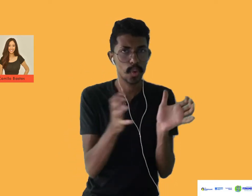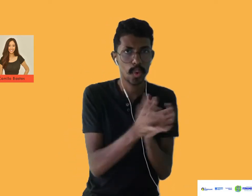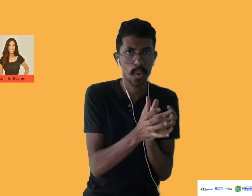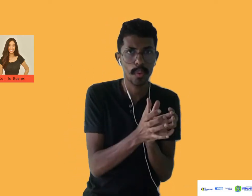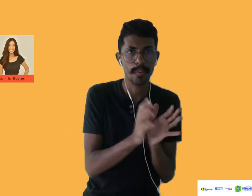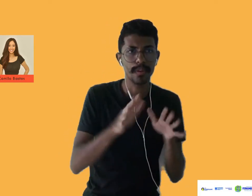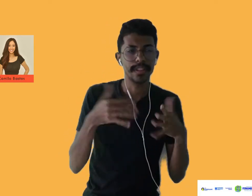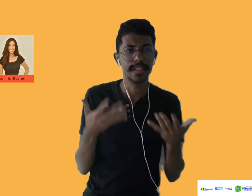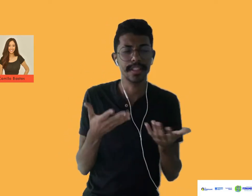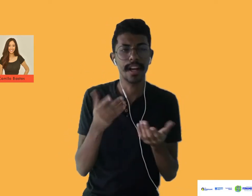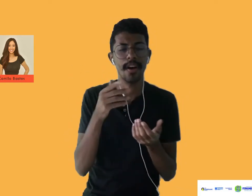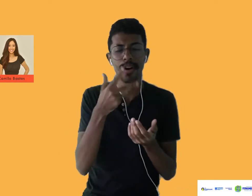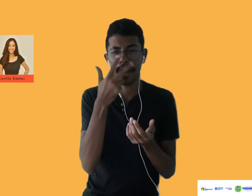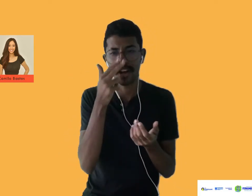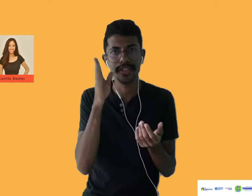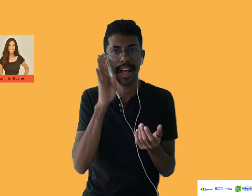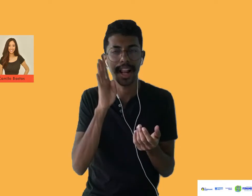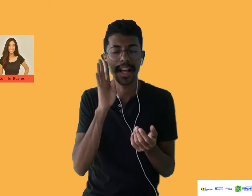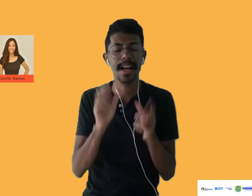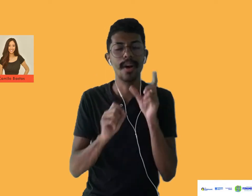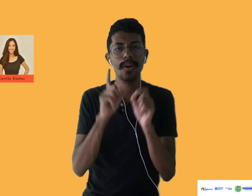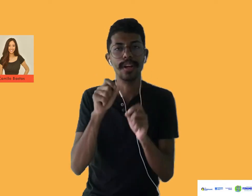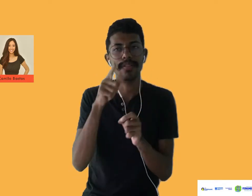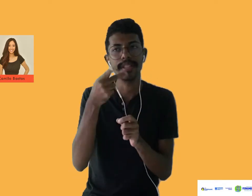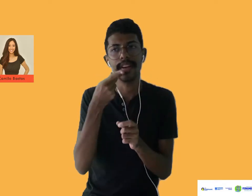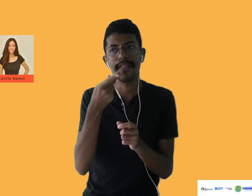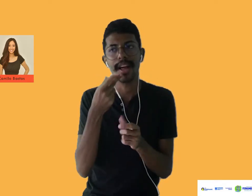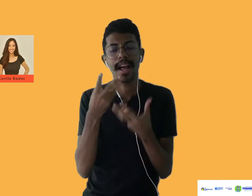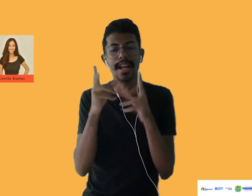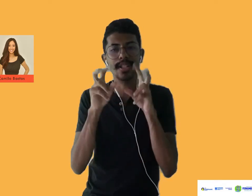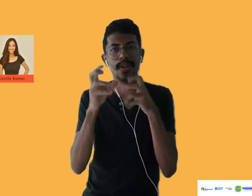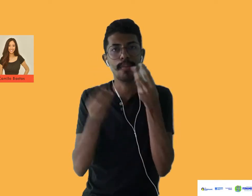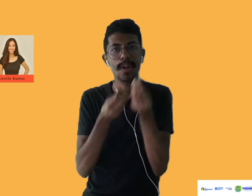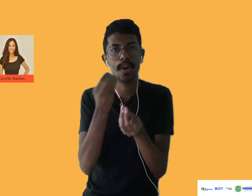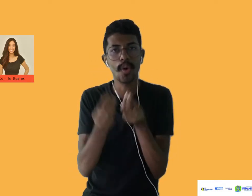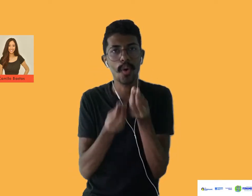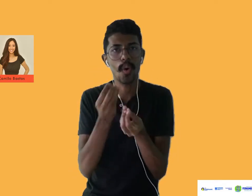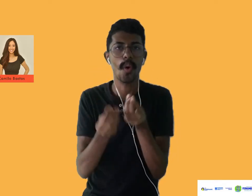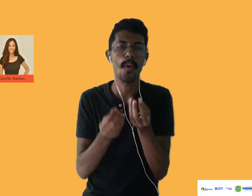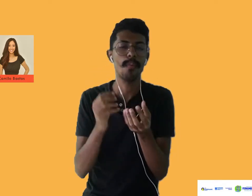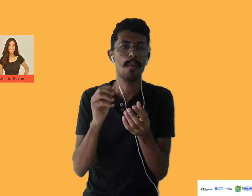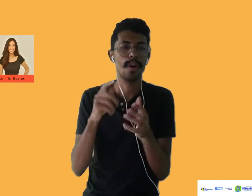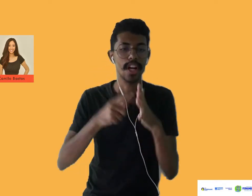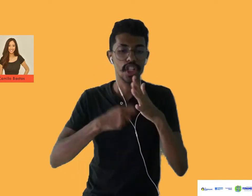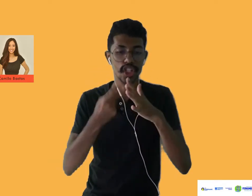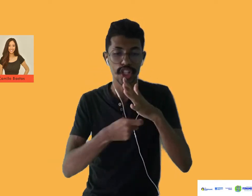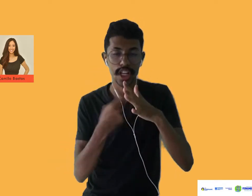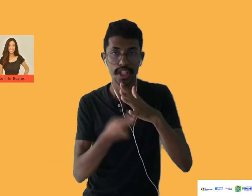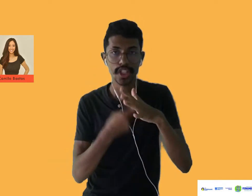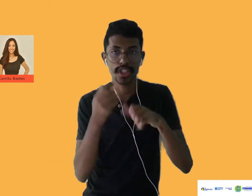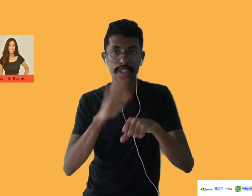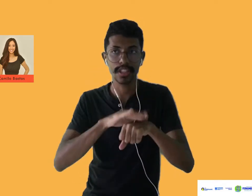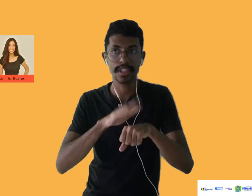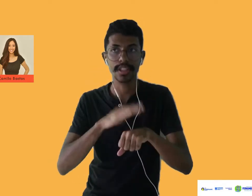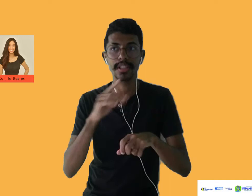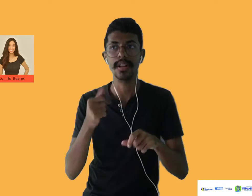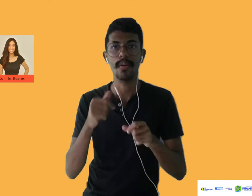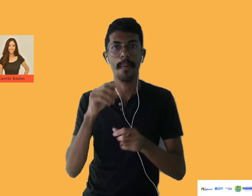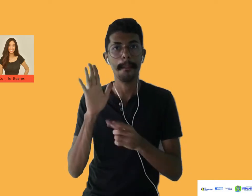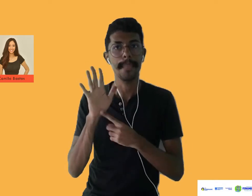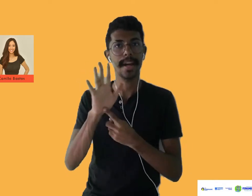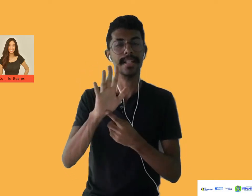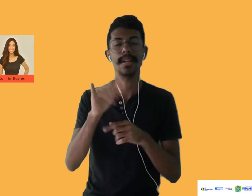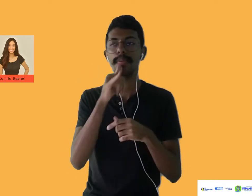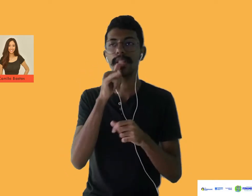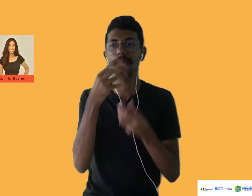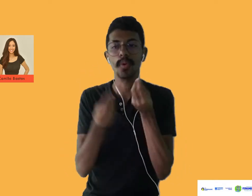E aí eu acho que seria legal tu contar como é que a gestão dessas trajetórias apareceu para tu. Como são esses processos,